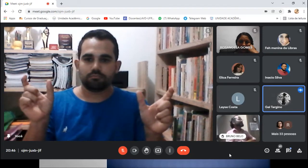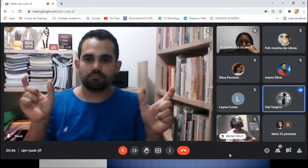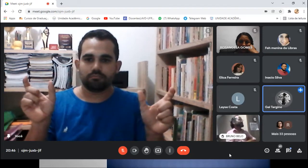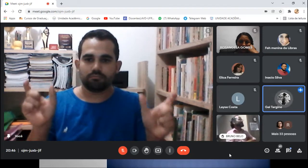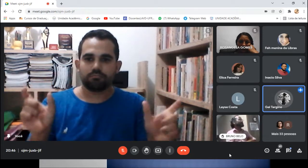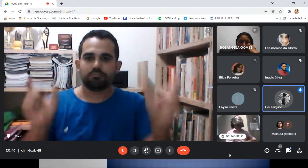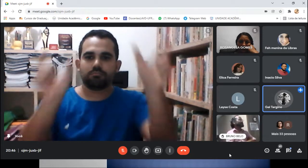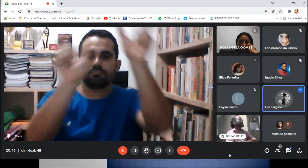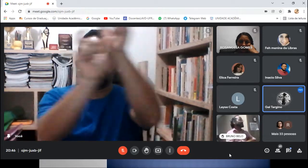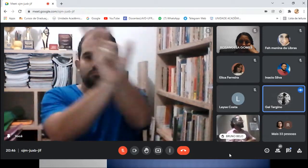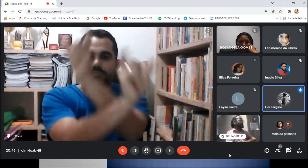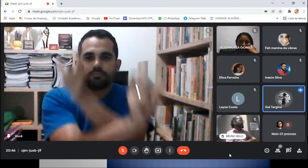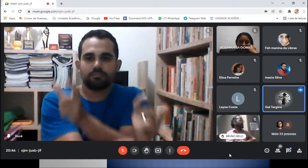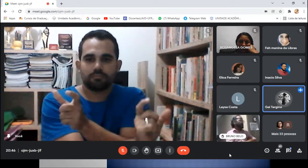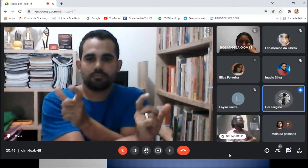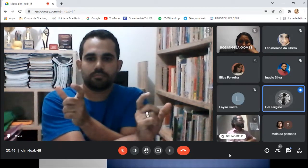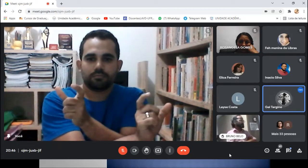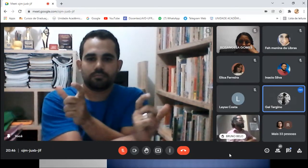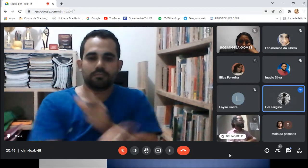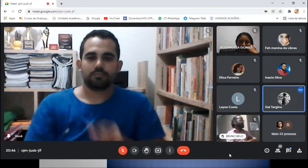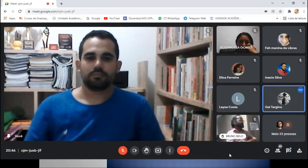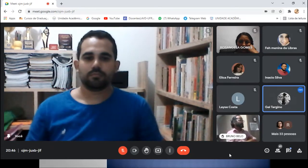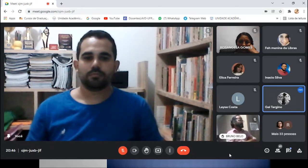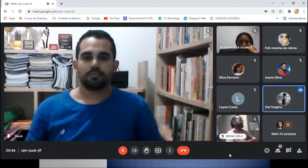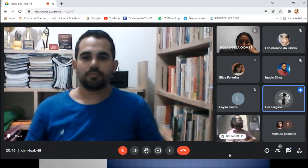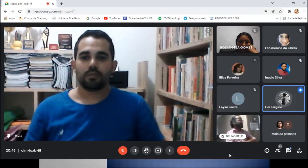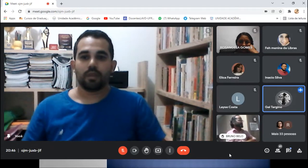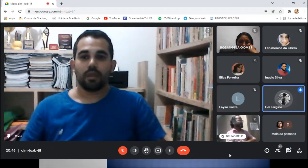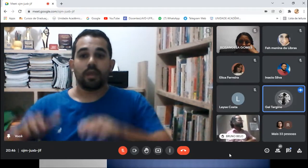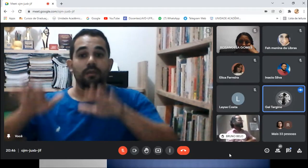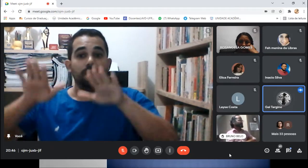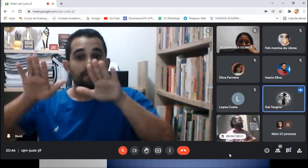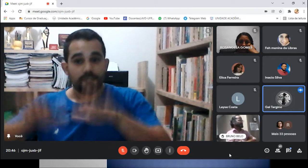Mudou só o local. Olha, substituiu.